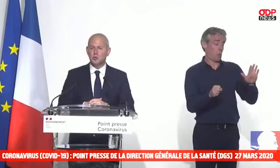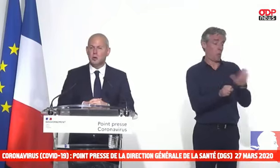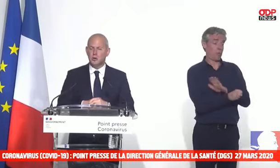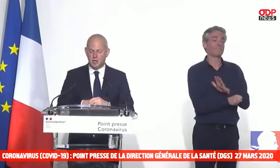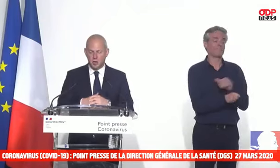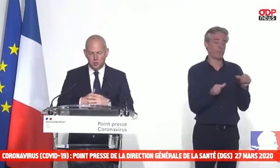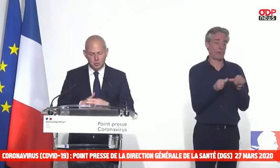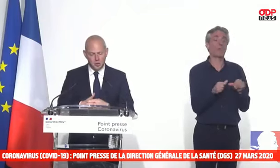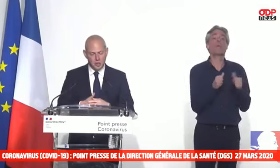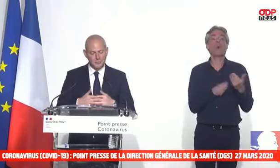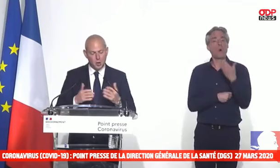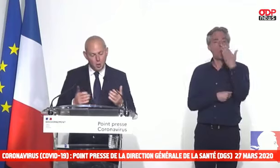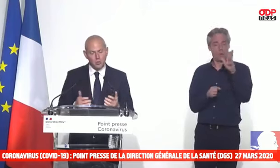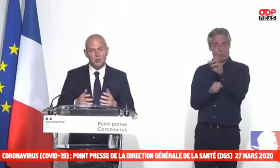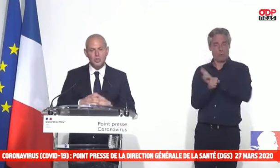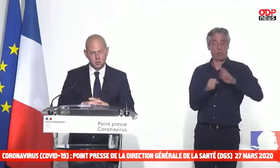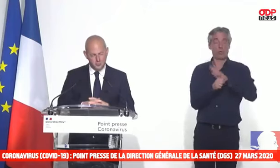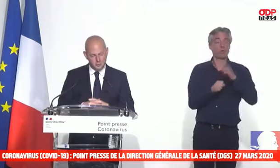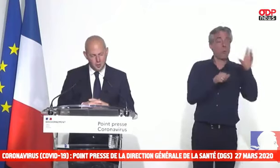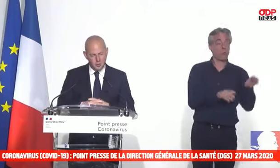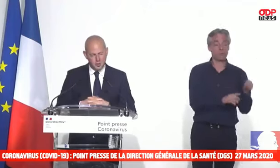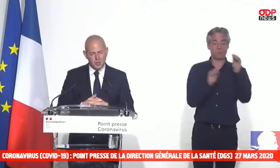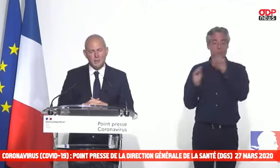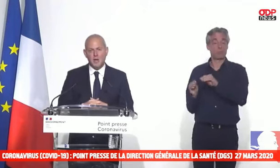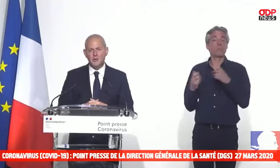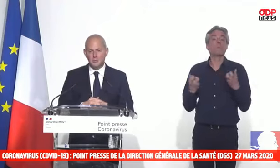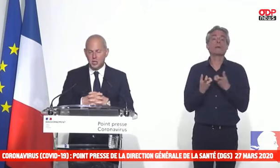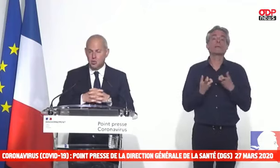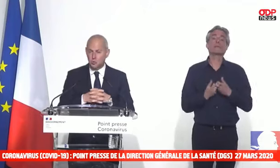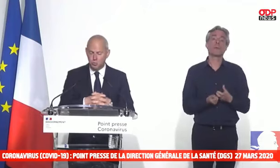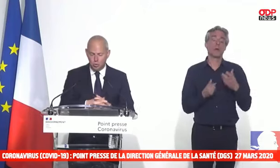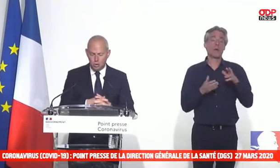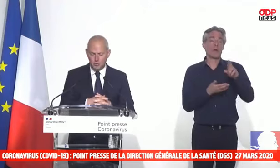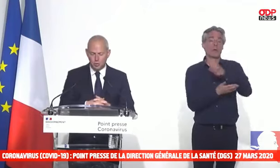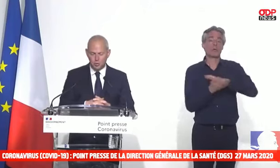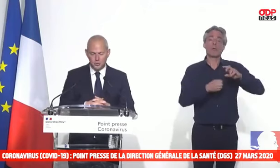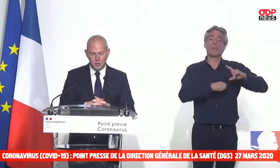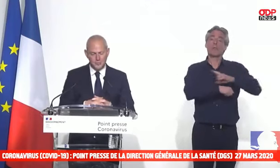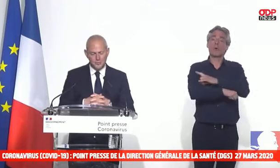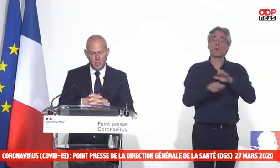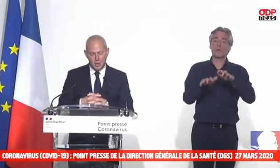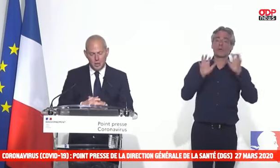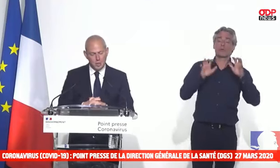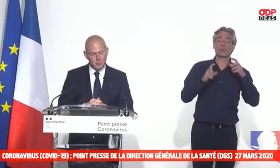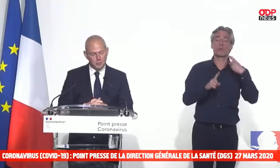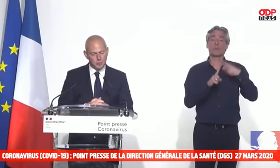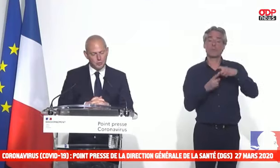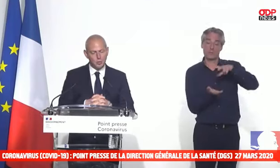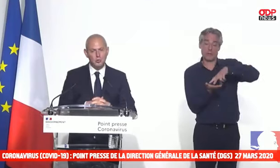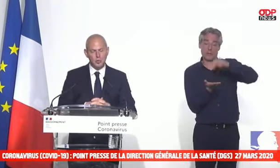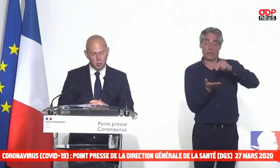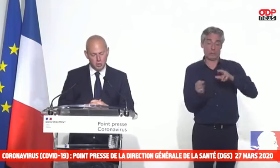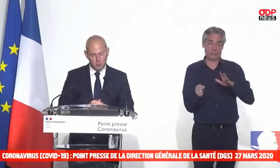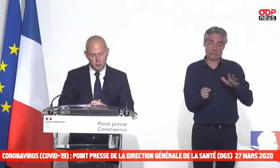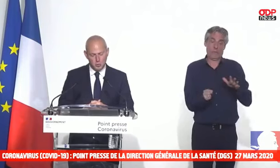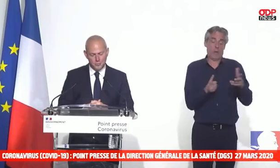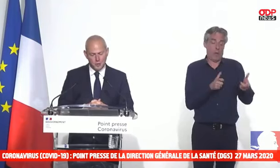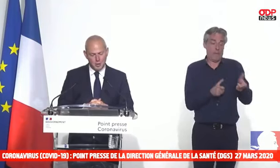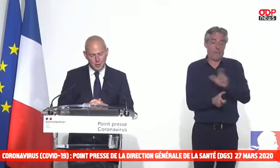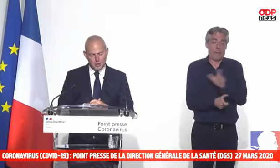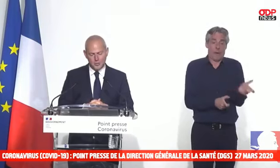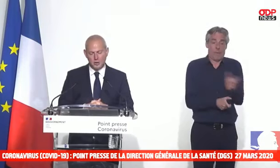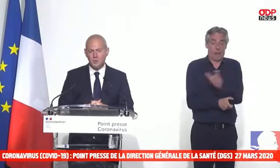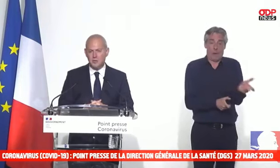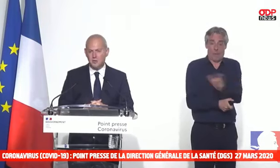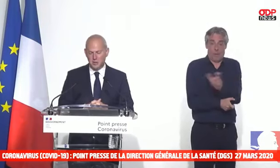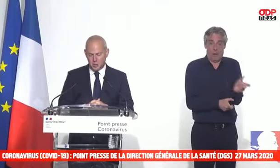nous procédons alors à des transferts entre régions. C'est le cas par exemple des régions Bourgogne-Franche-Comté et Île-de-France, où se déroulent actuellement